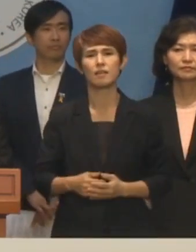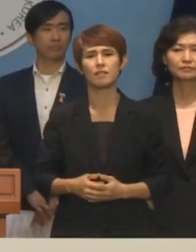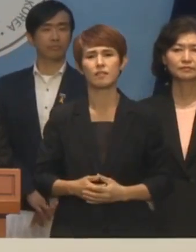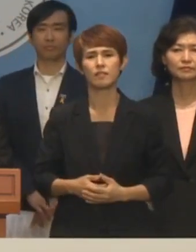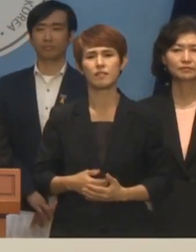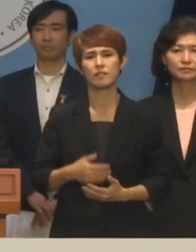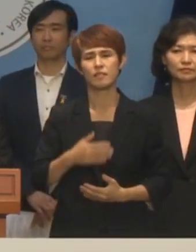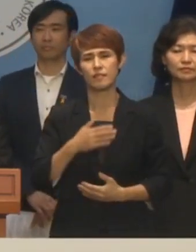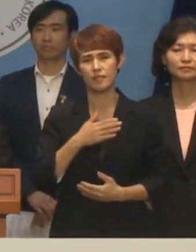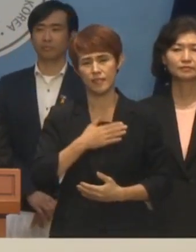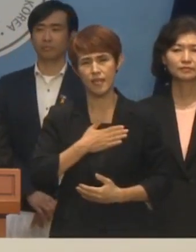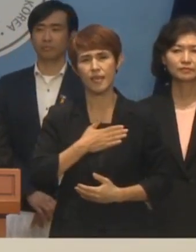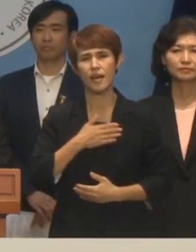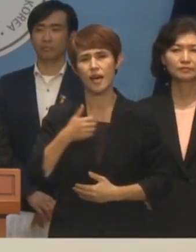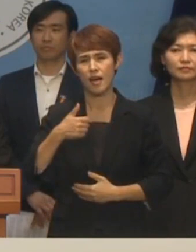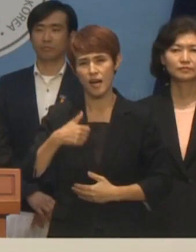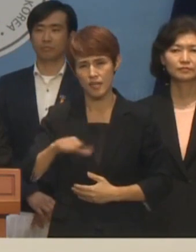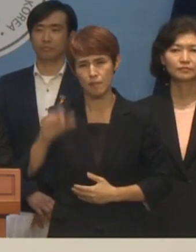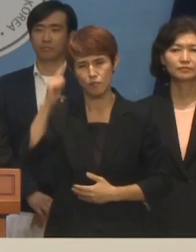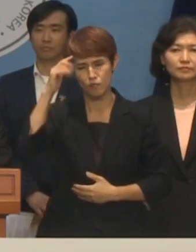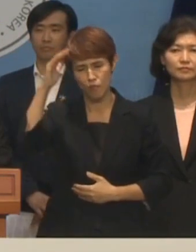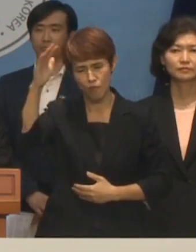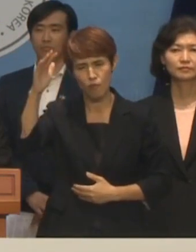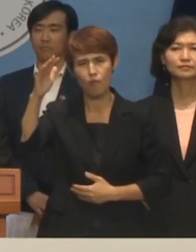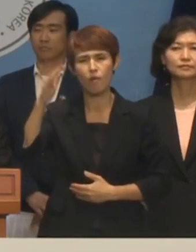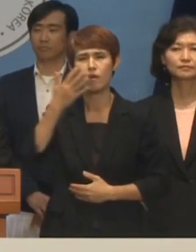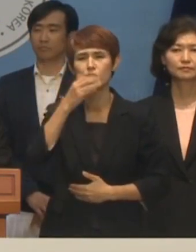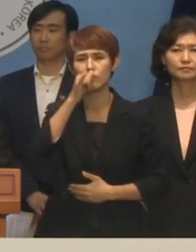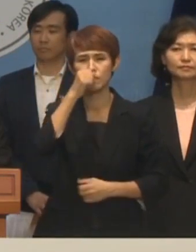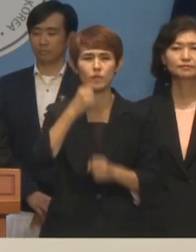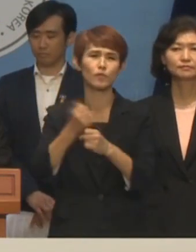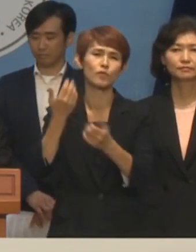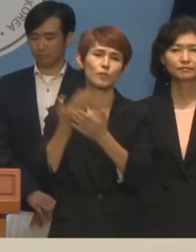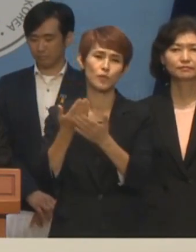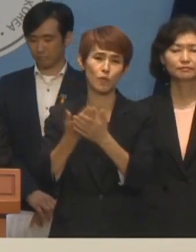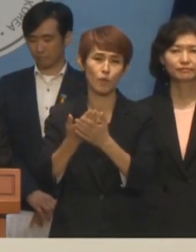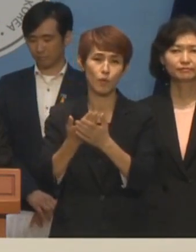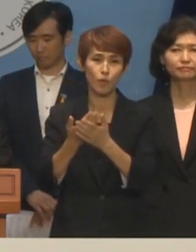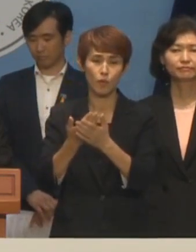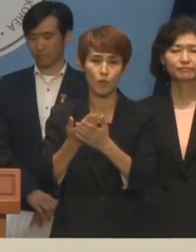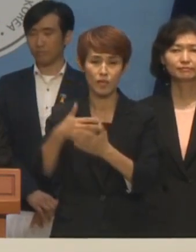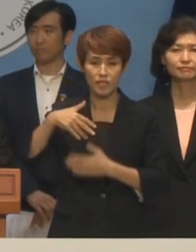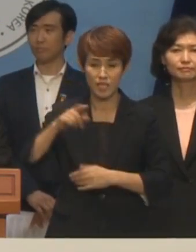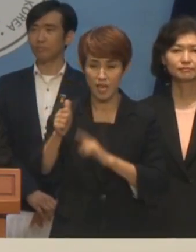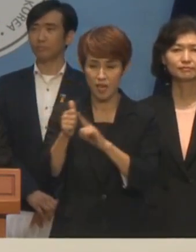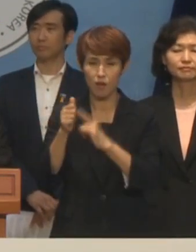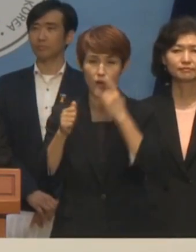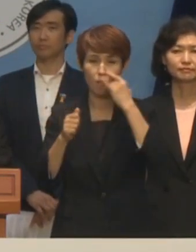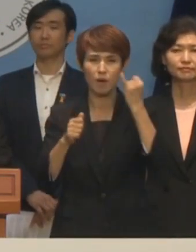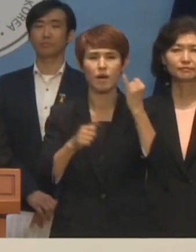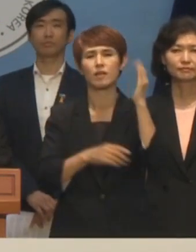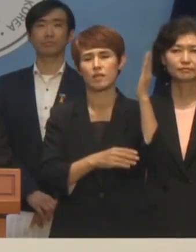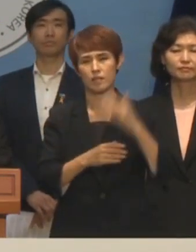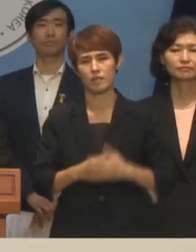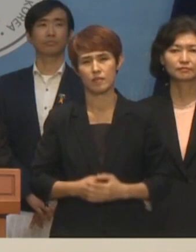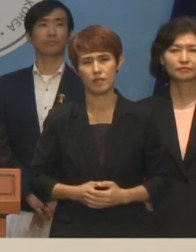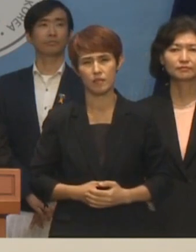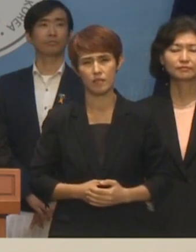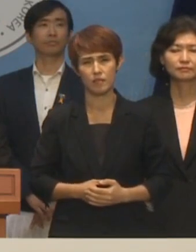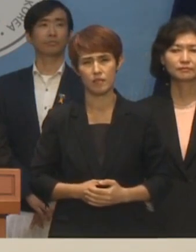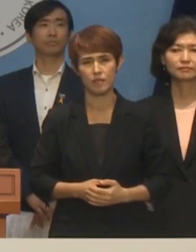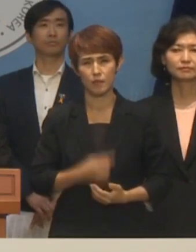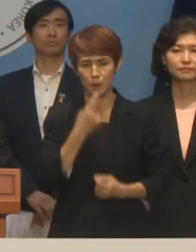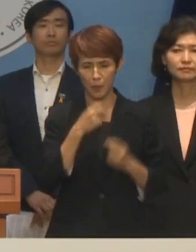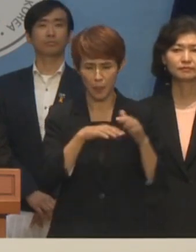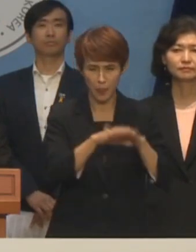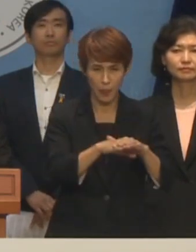있도록 도와주십시오. 최수근 상병 어머님 편지 마지막 내용입니다. 아직 밝혀지지 않은 진실, 오히려 덮어진 진실을